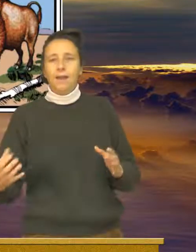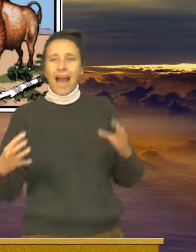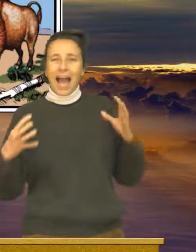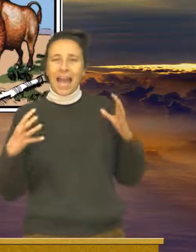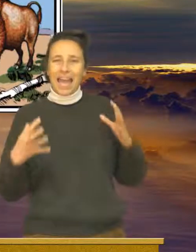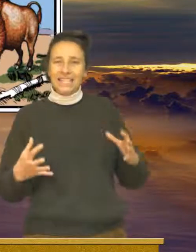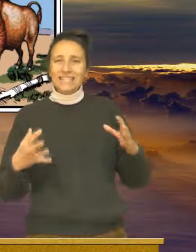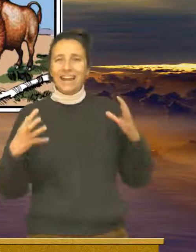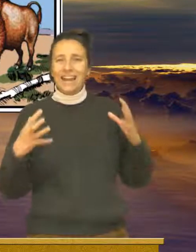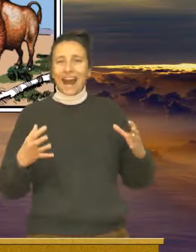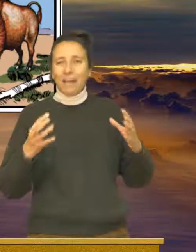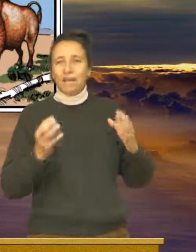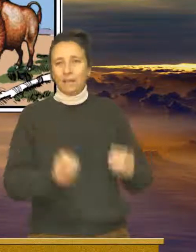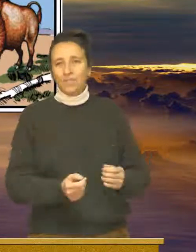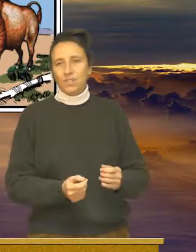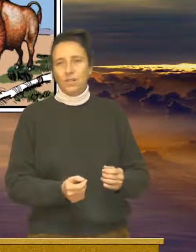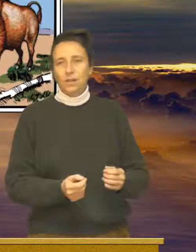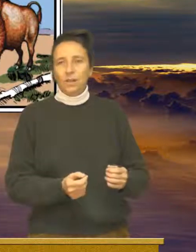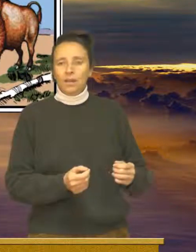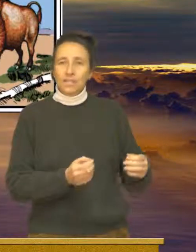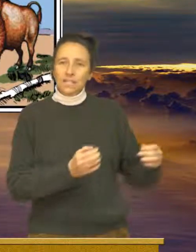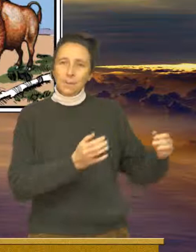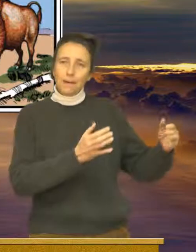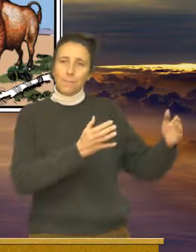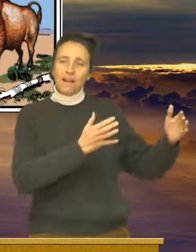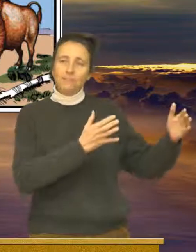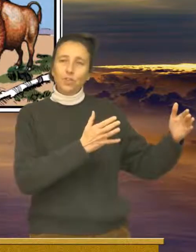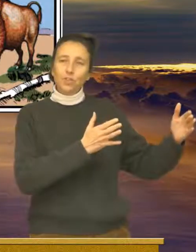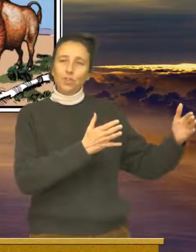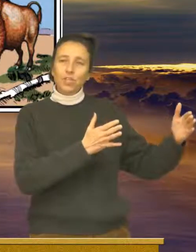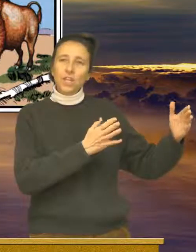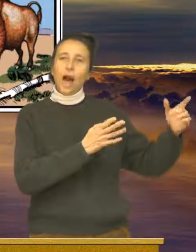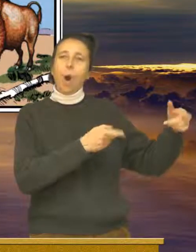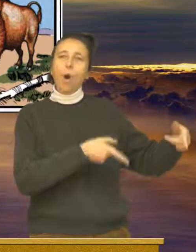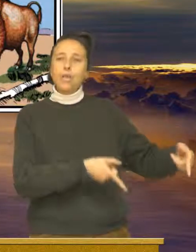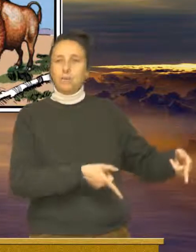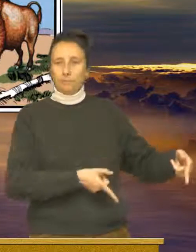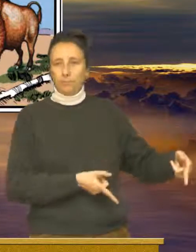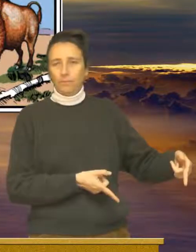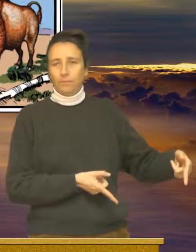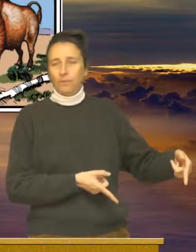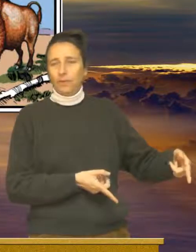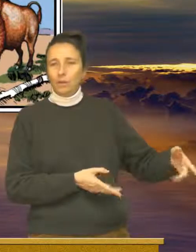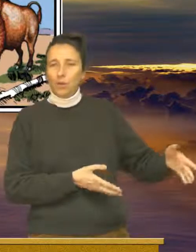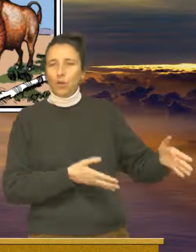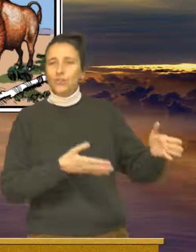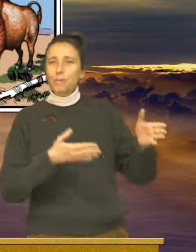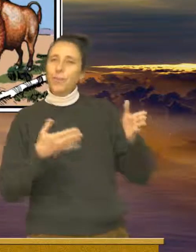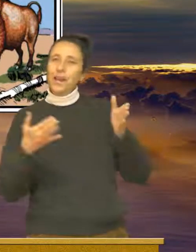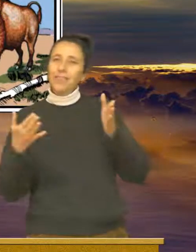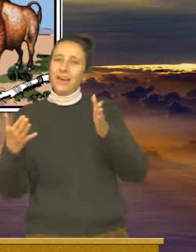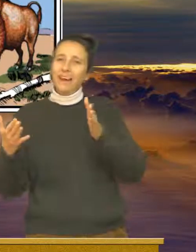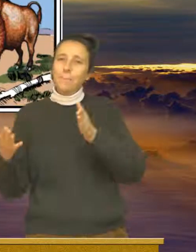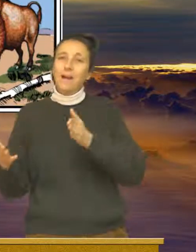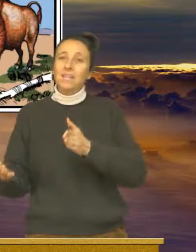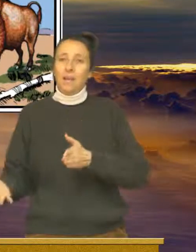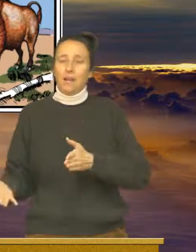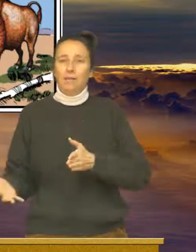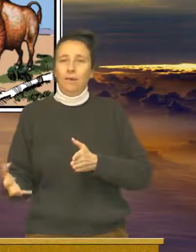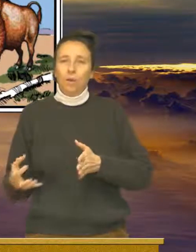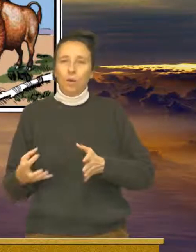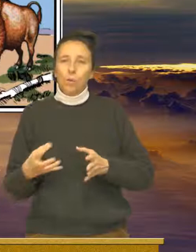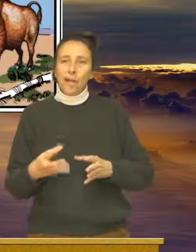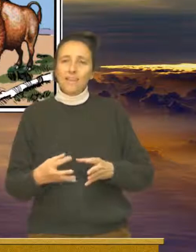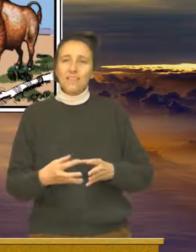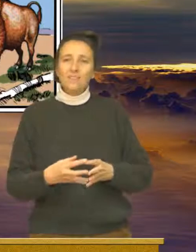previa a esta gran crisis. Si esa preparación no se da hoy, no se podrá dar